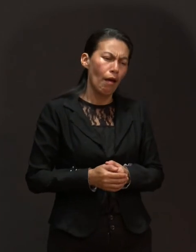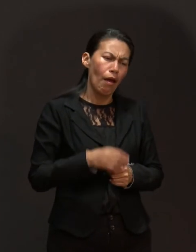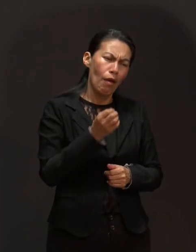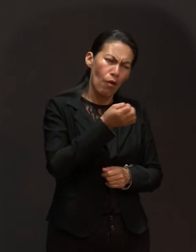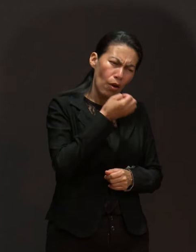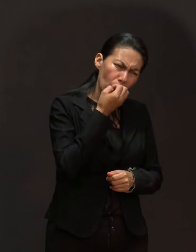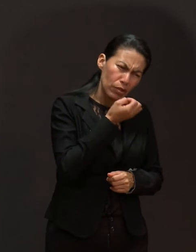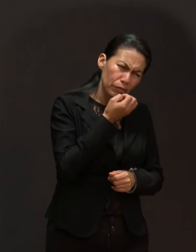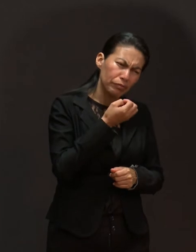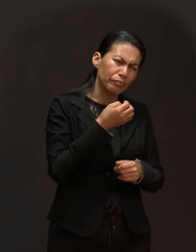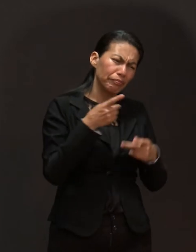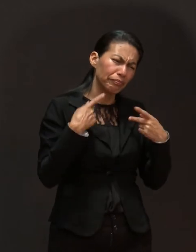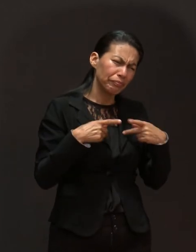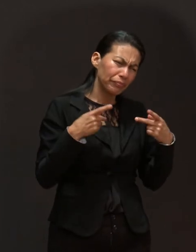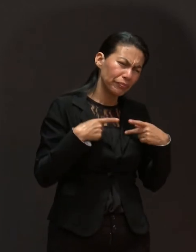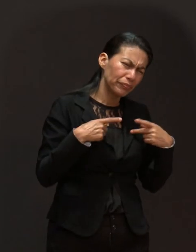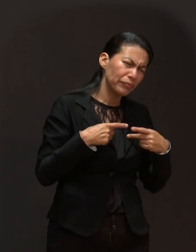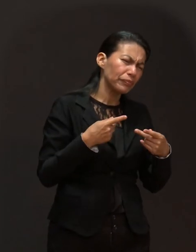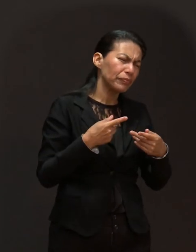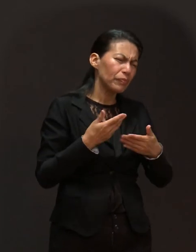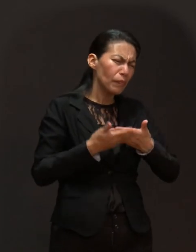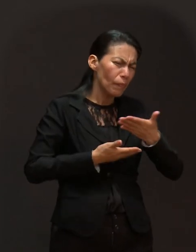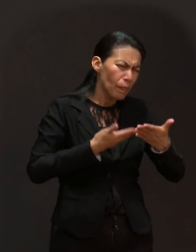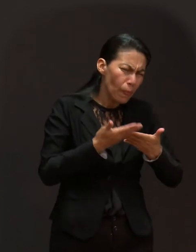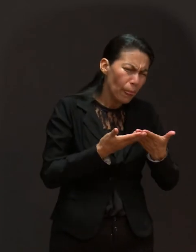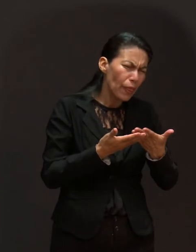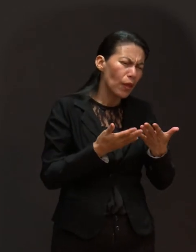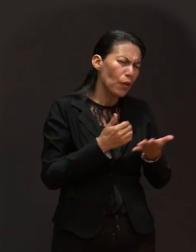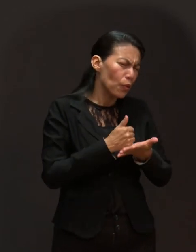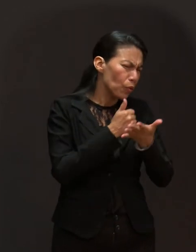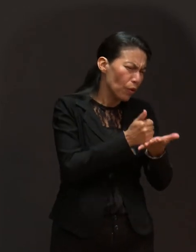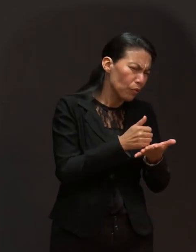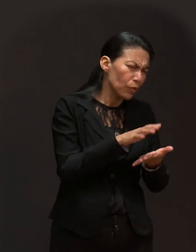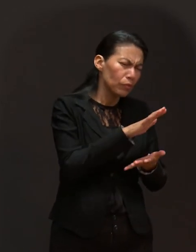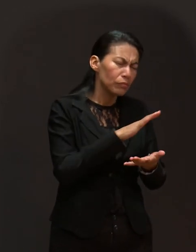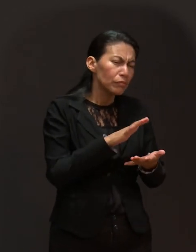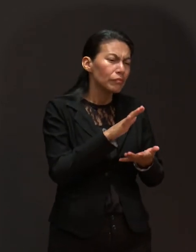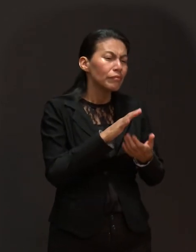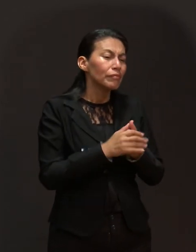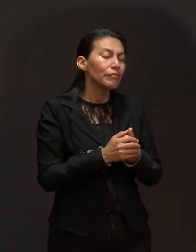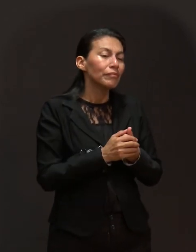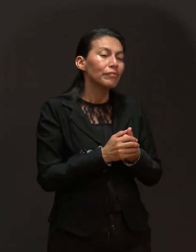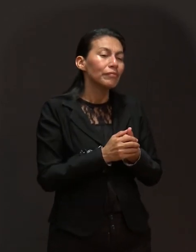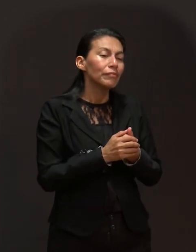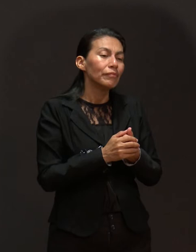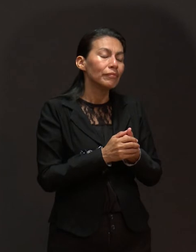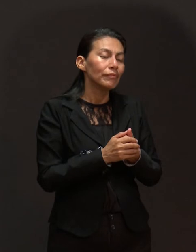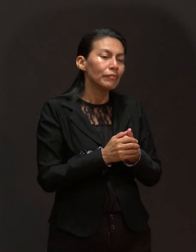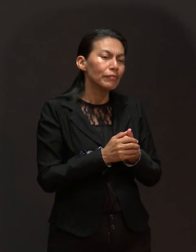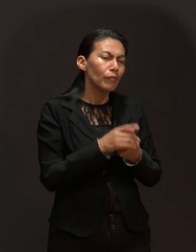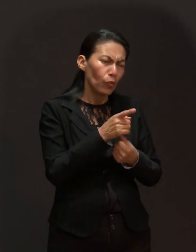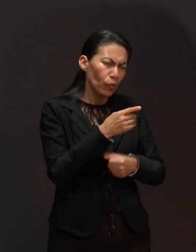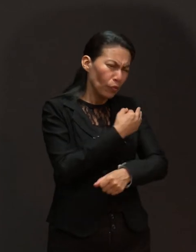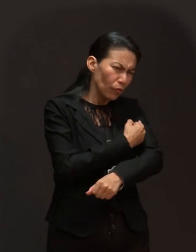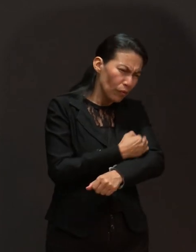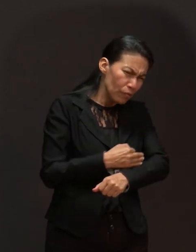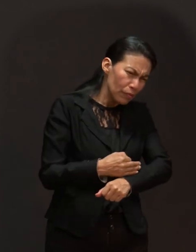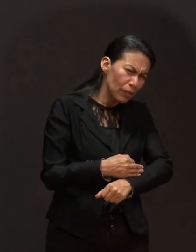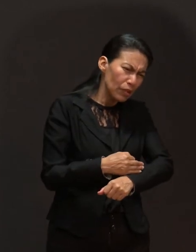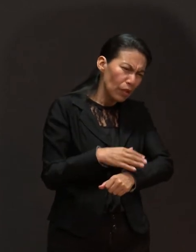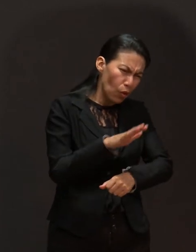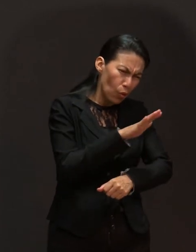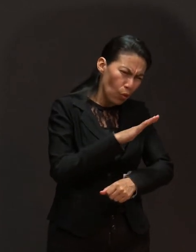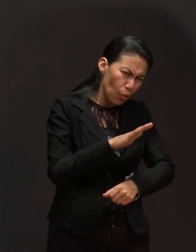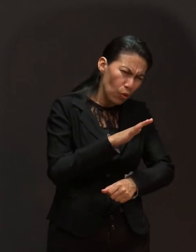el ambiente de la iglesia y de la familia de servicio, porque tu familia es una